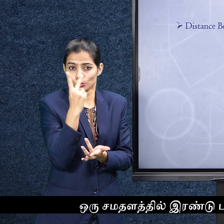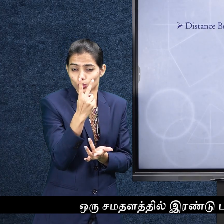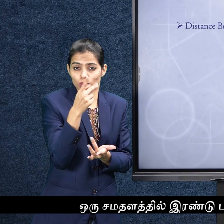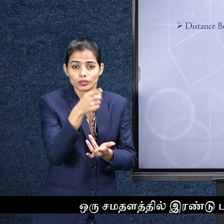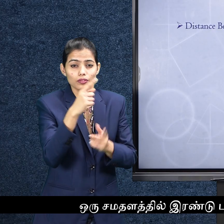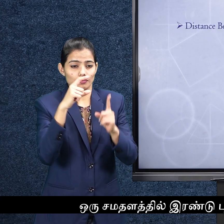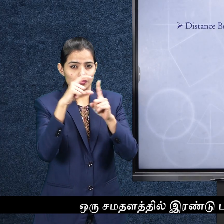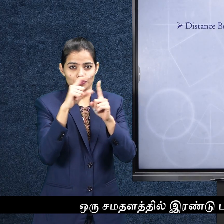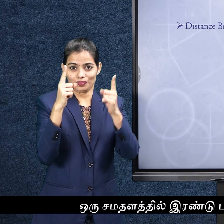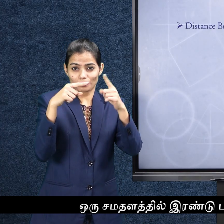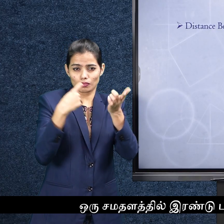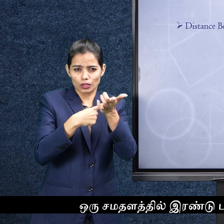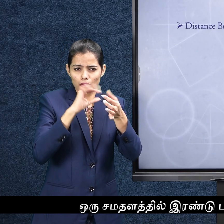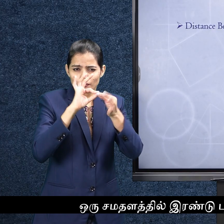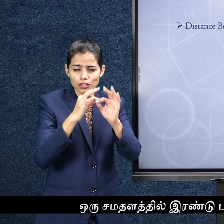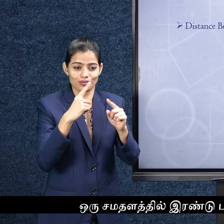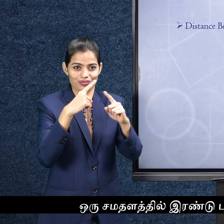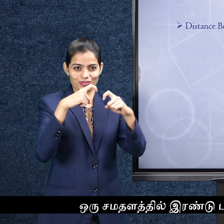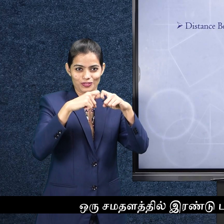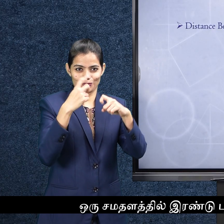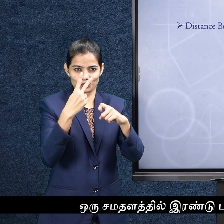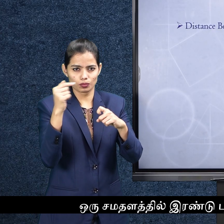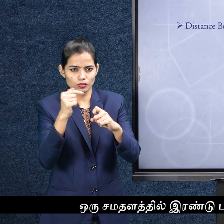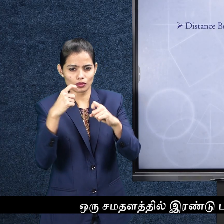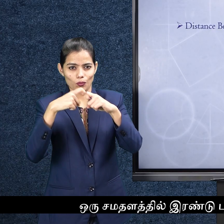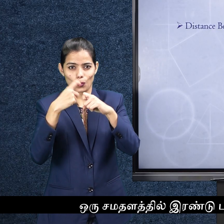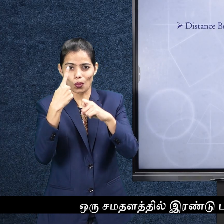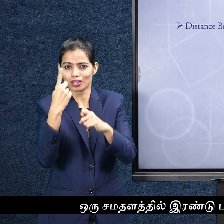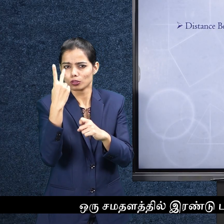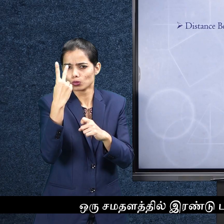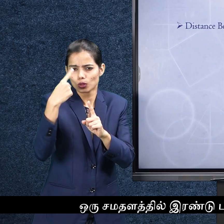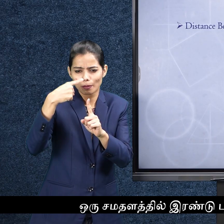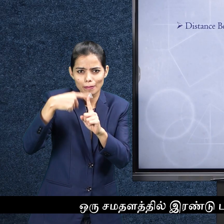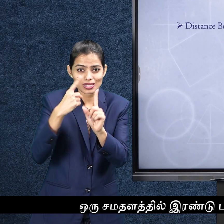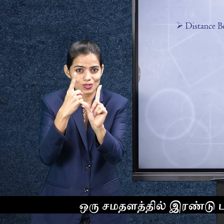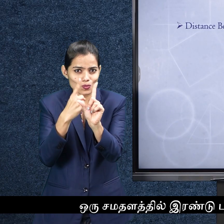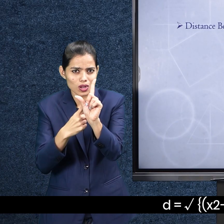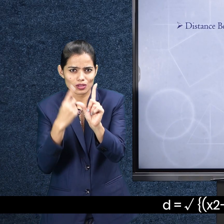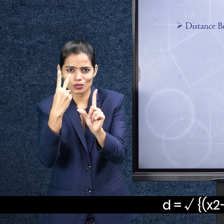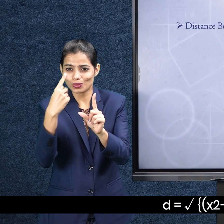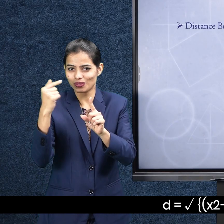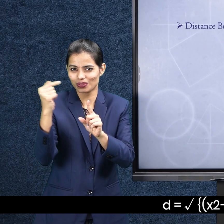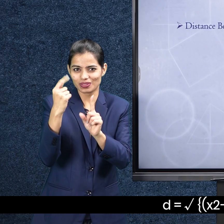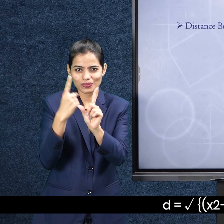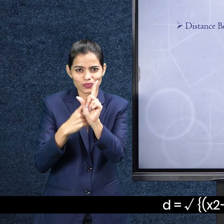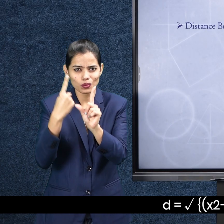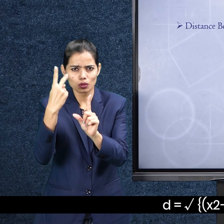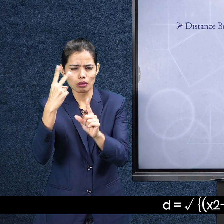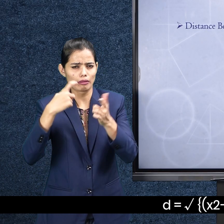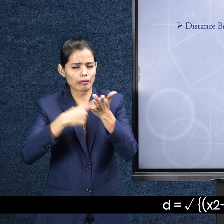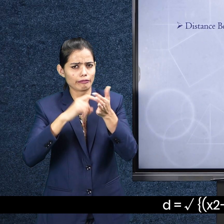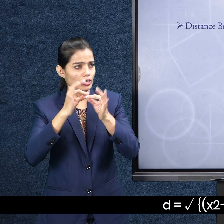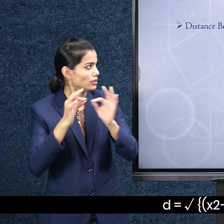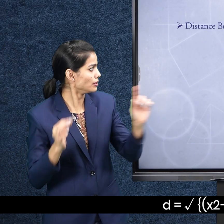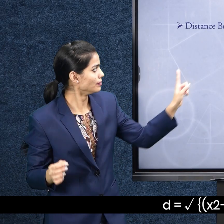உள்ள தூரம் ஏ ஈடு வர்க்கமூலம் சுருளடைப்புக்குறிக்குள் வட்டடைப்புக்குறிக்குள் x2